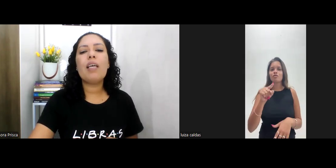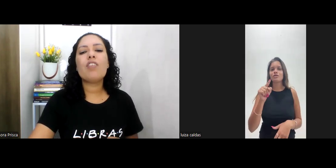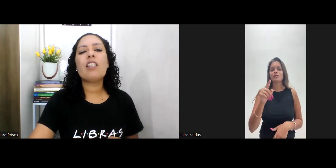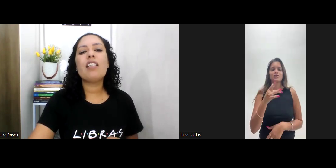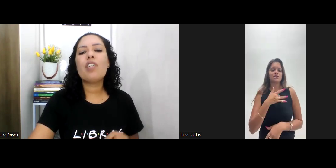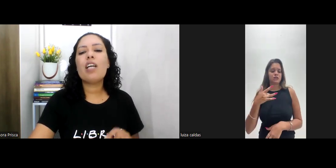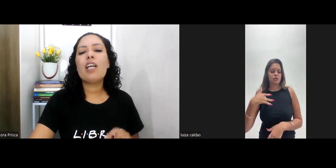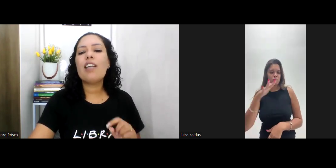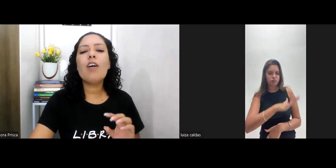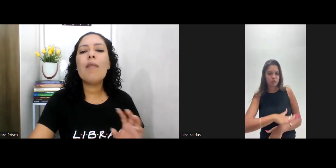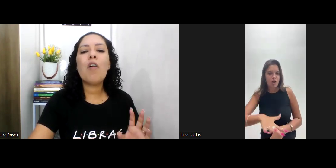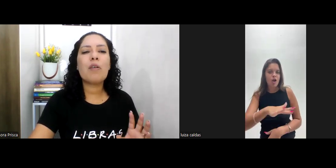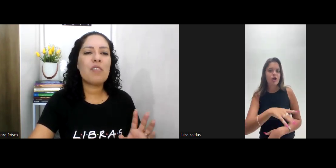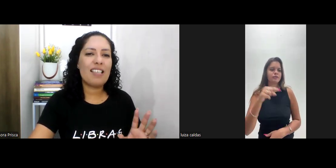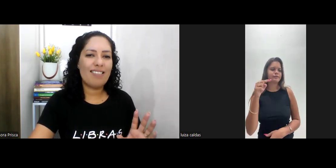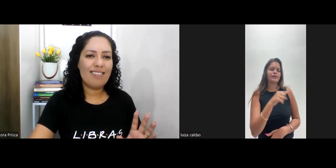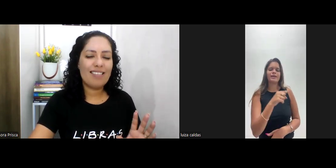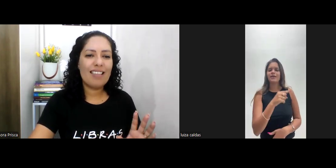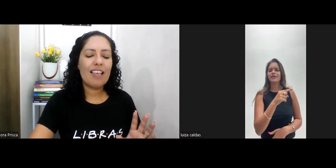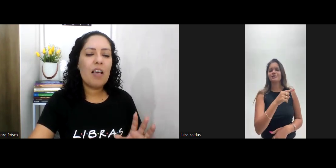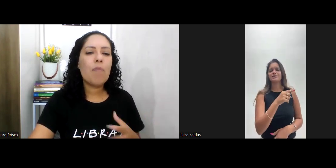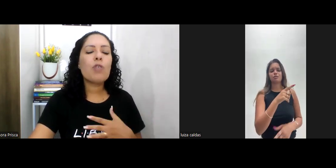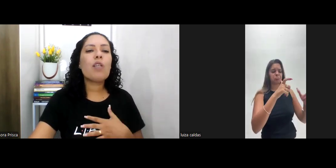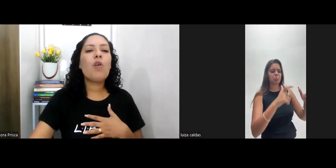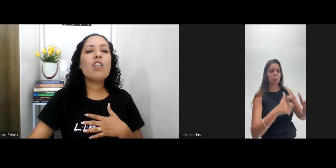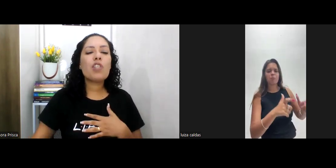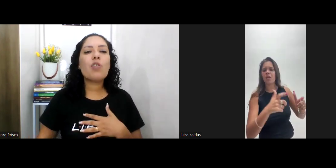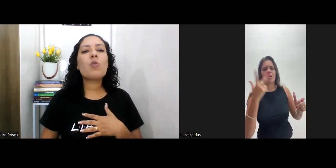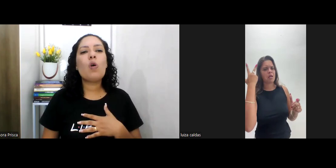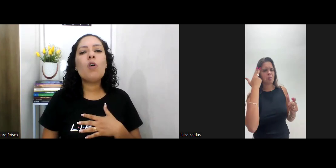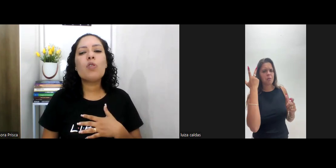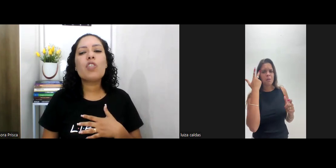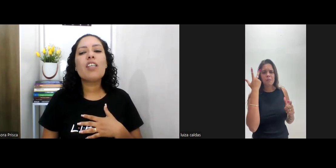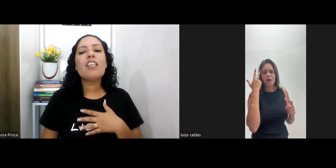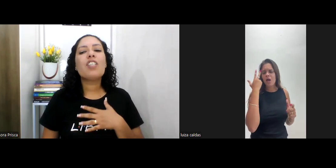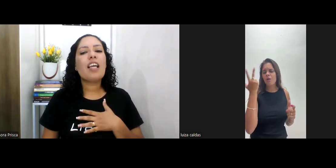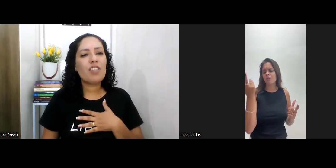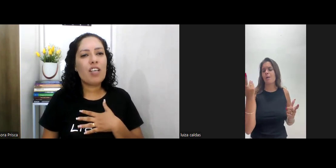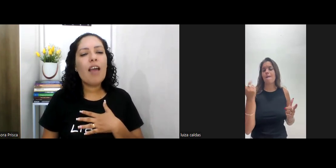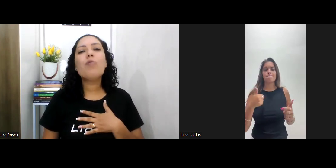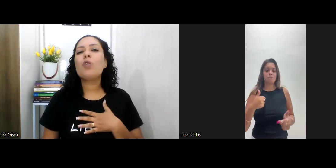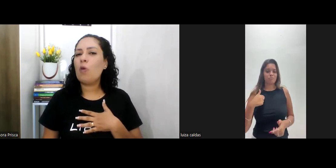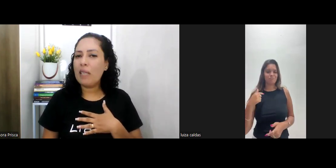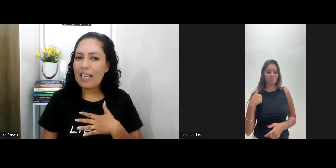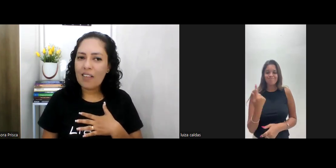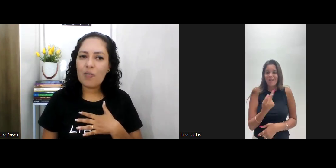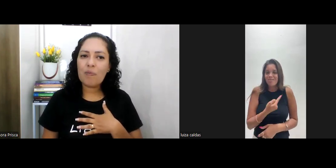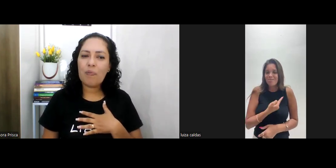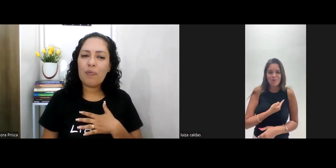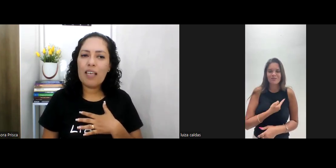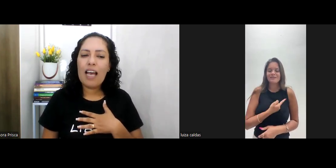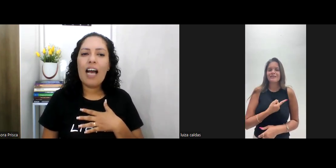aquele ambiente ali já é normal para você. Mas para nós que não somos, gente, é muito